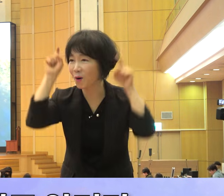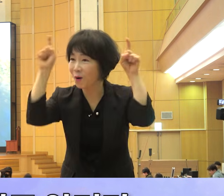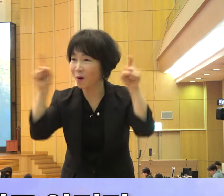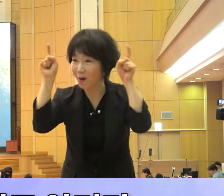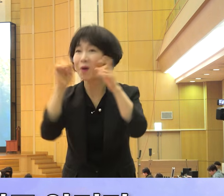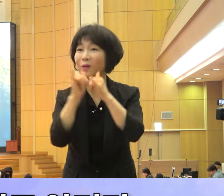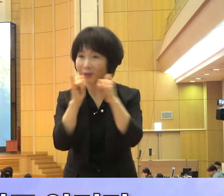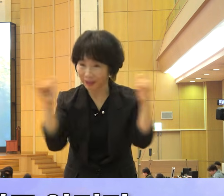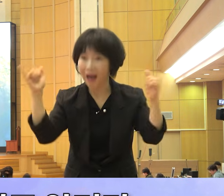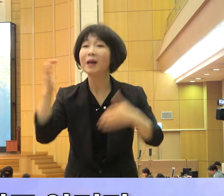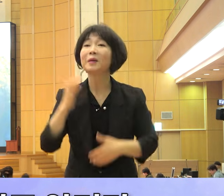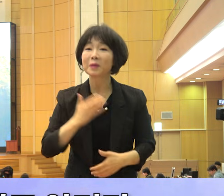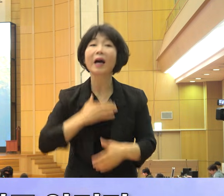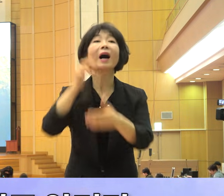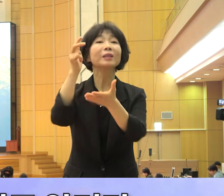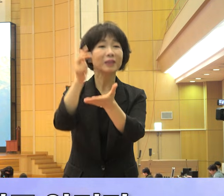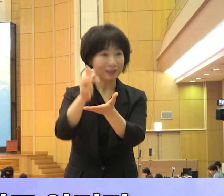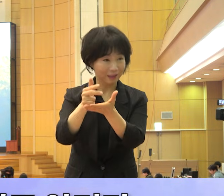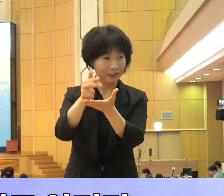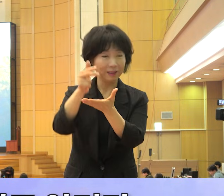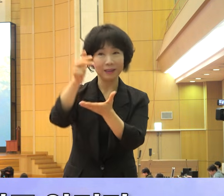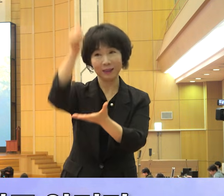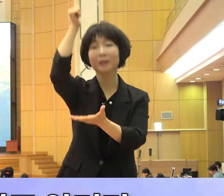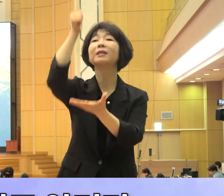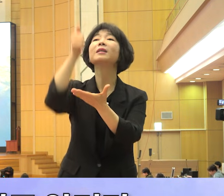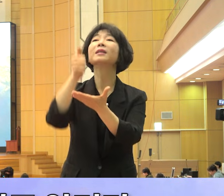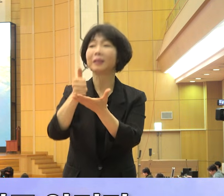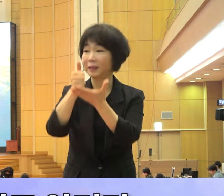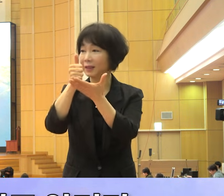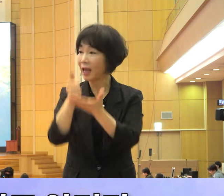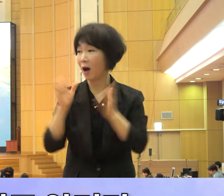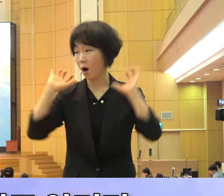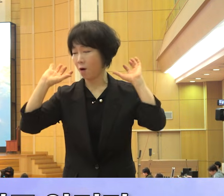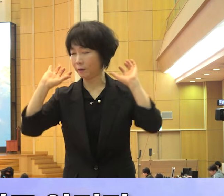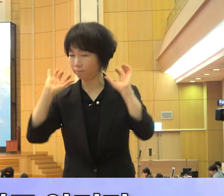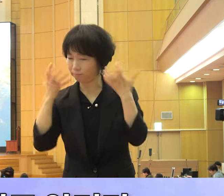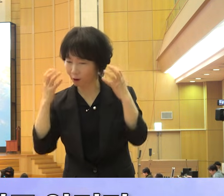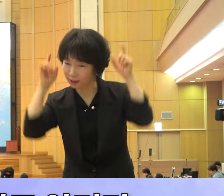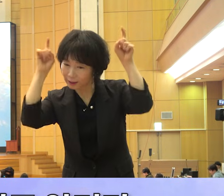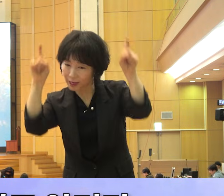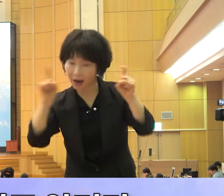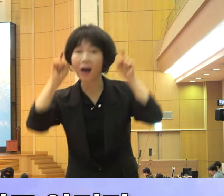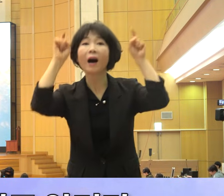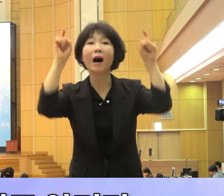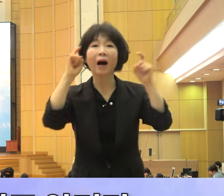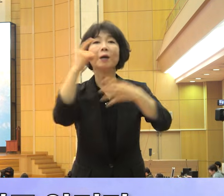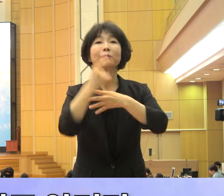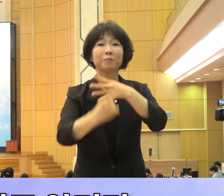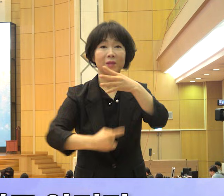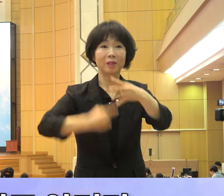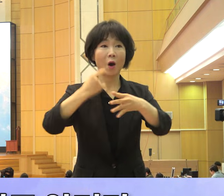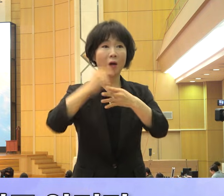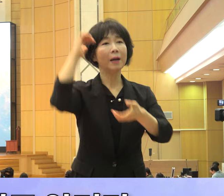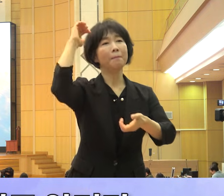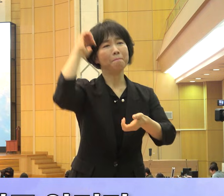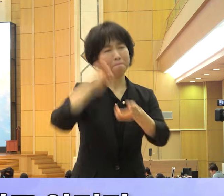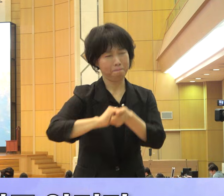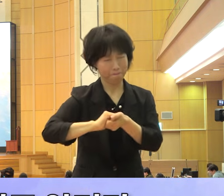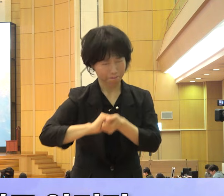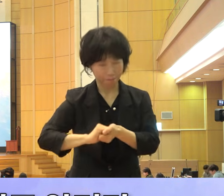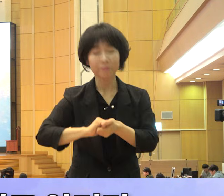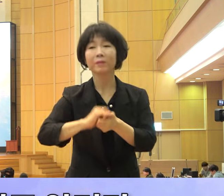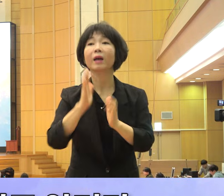좋은 목자, 나는 그의 어린 양.